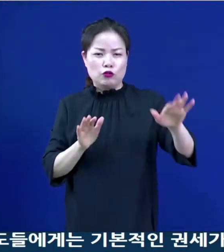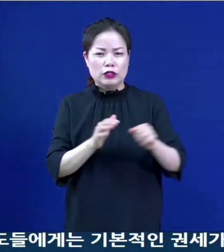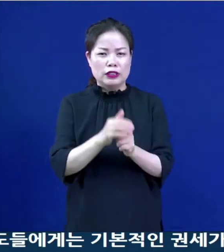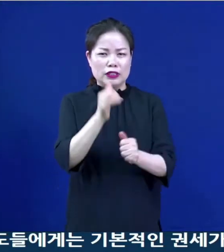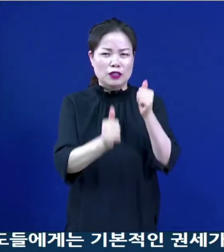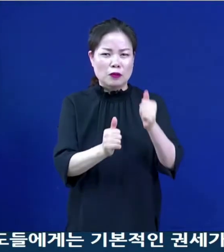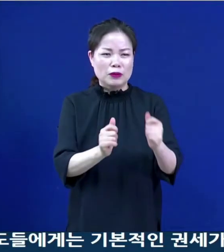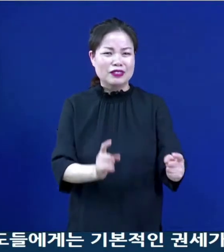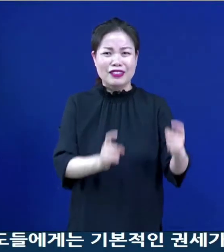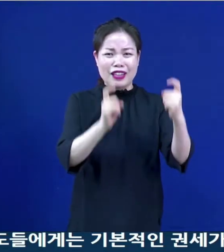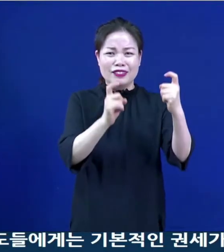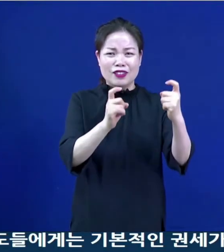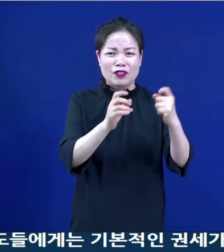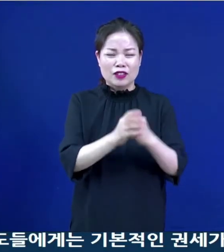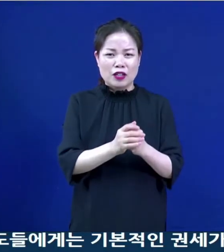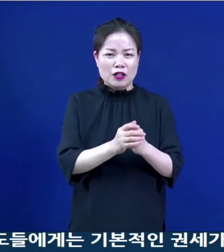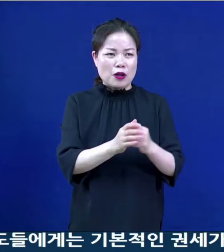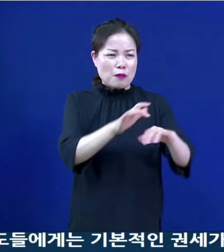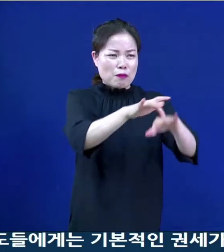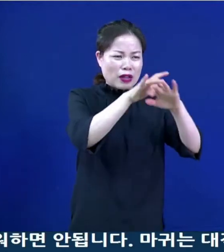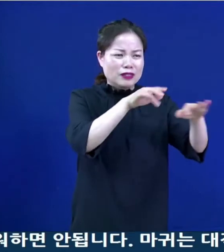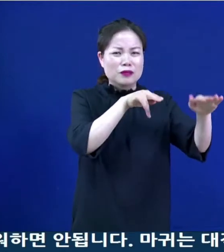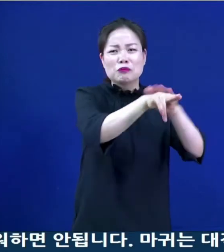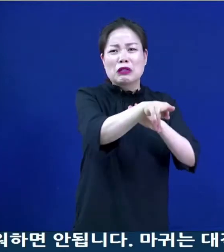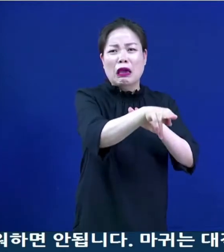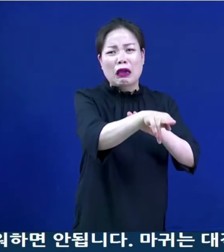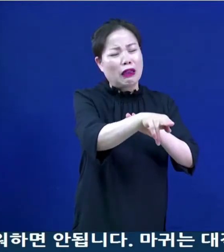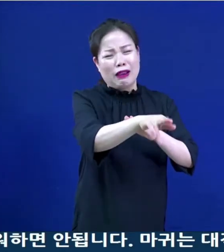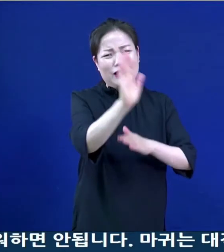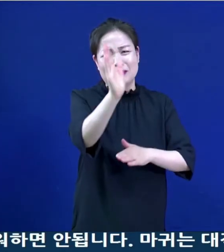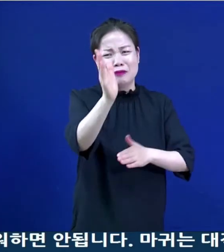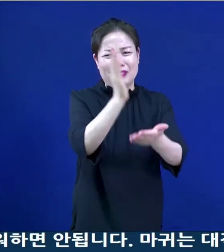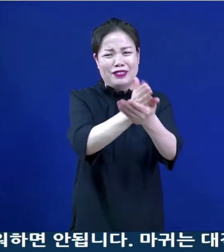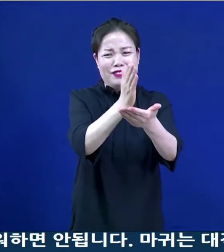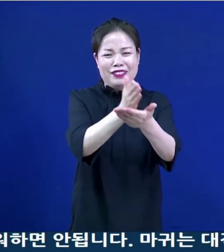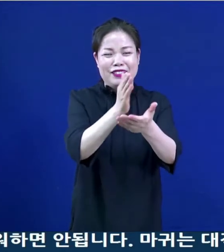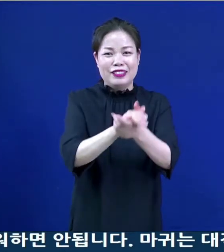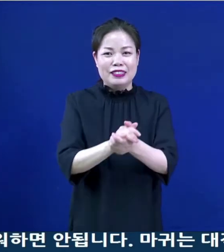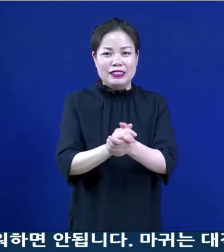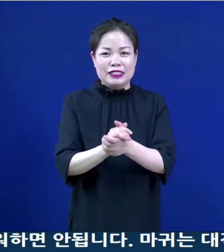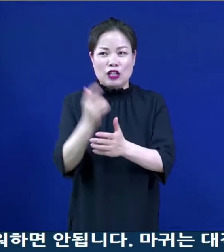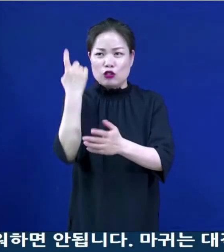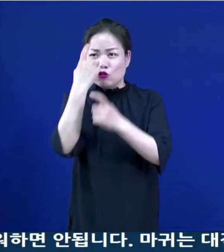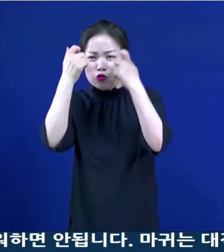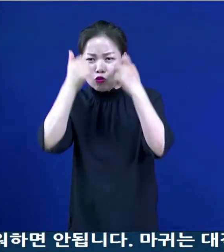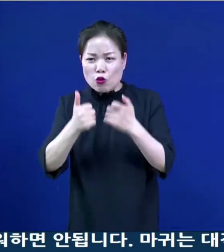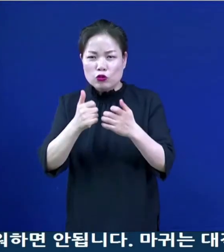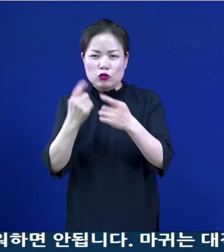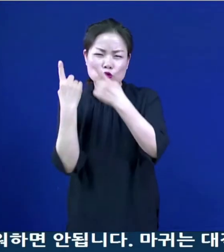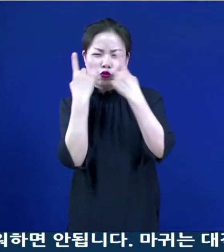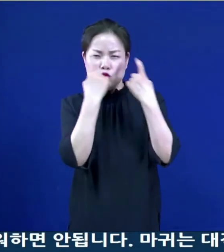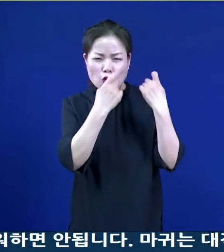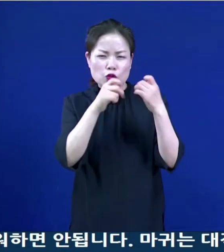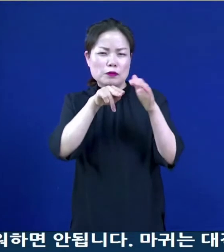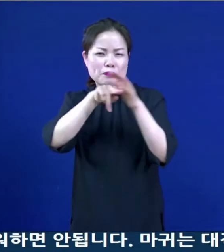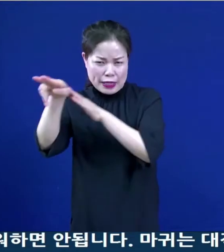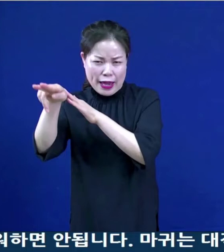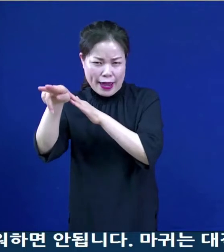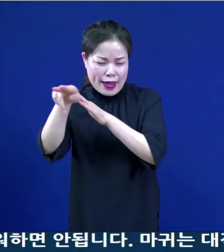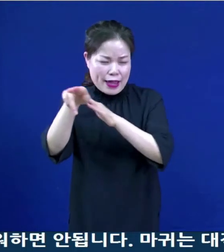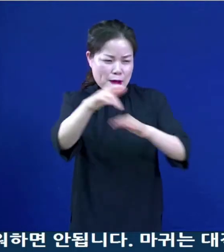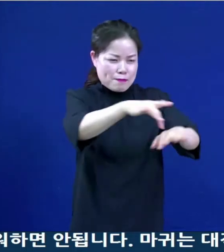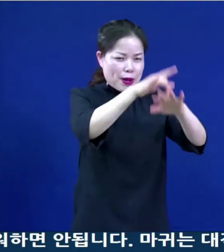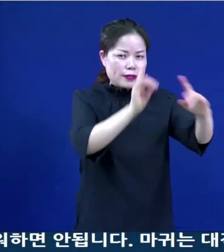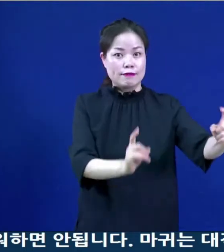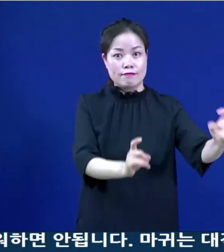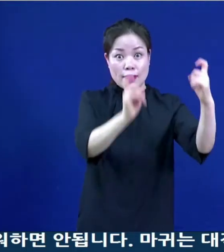대적해, 마귀는 피해. 이거 안 되는 거예요. 시험은 피하는 게 좋습니다. 마귀는